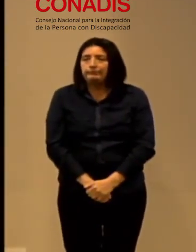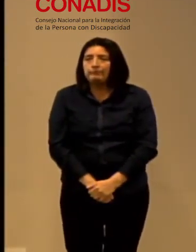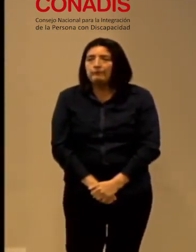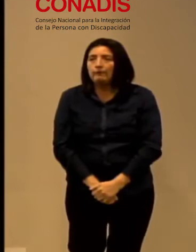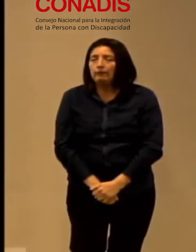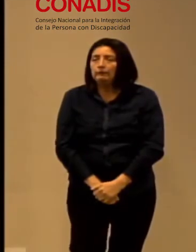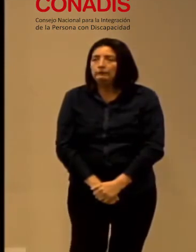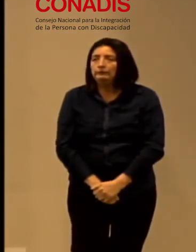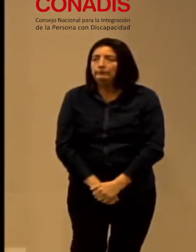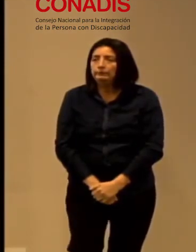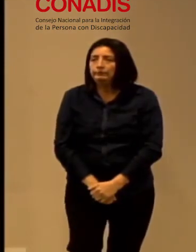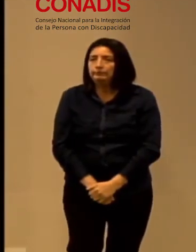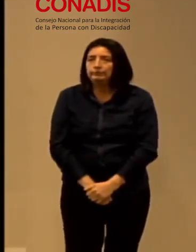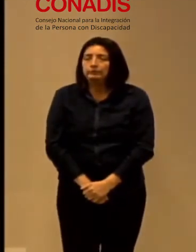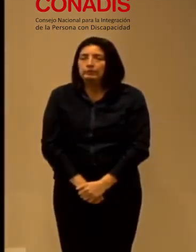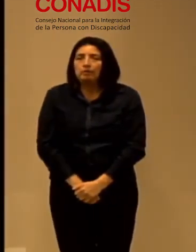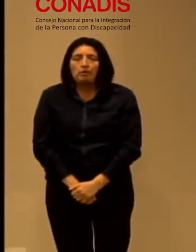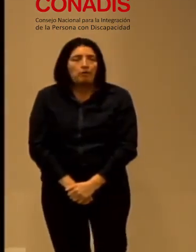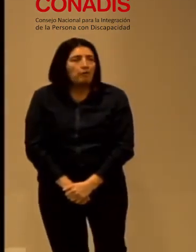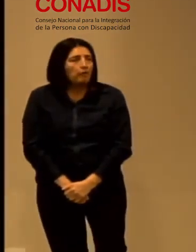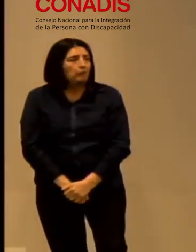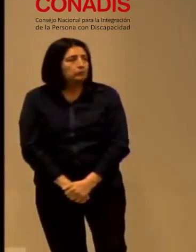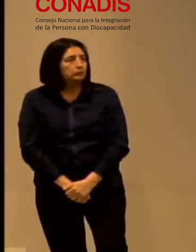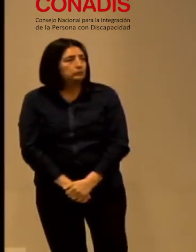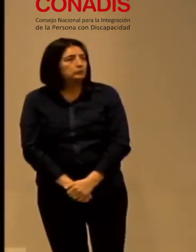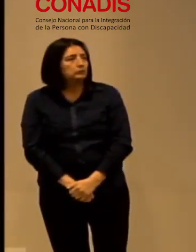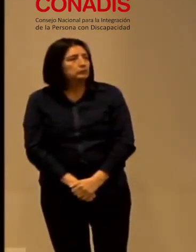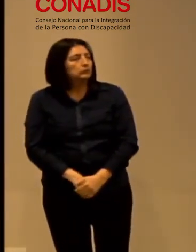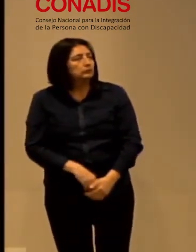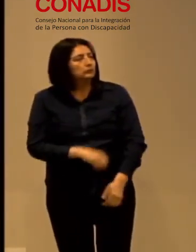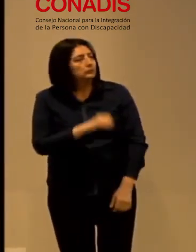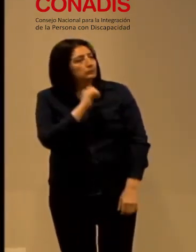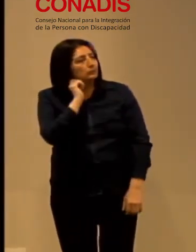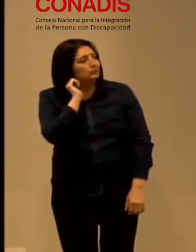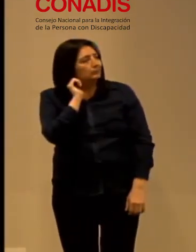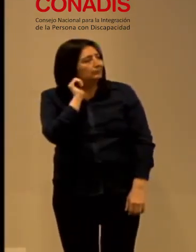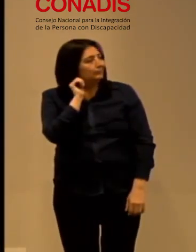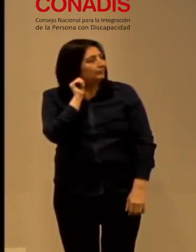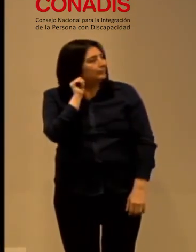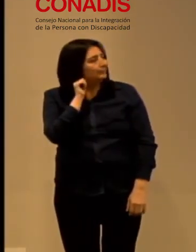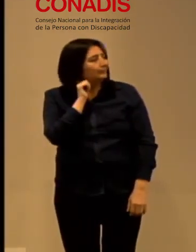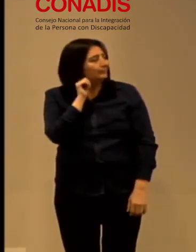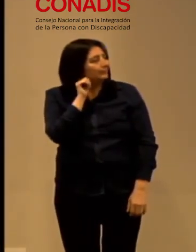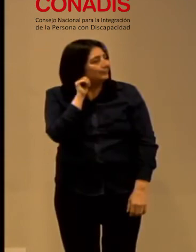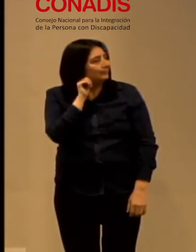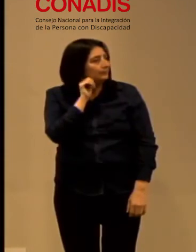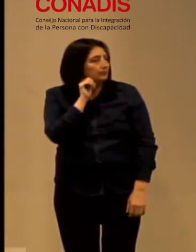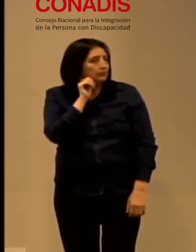22. En el beca 18-20.